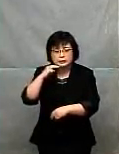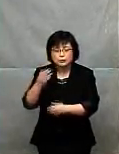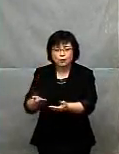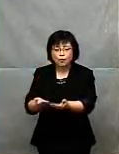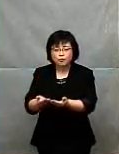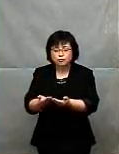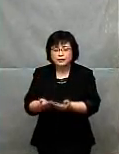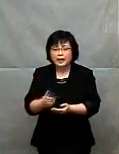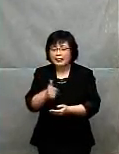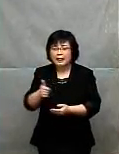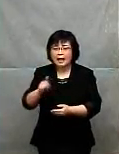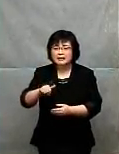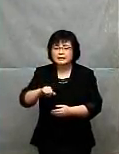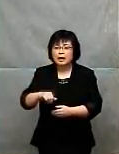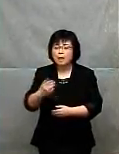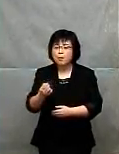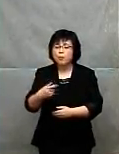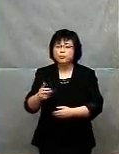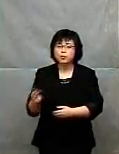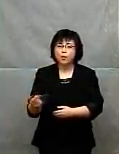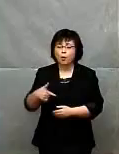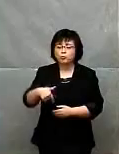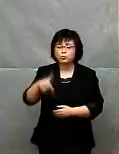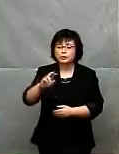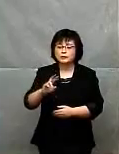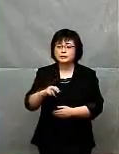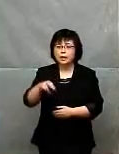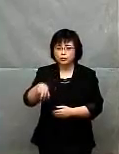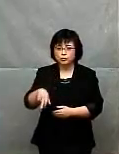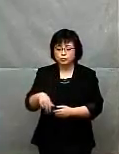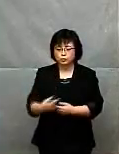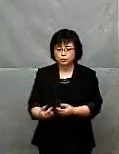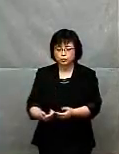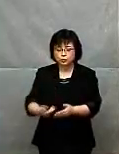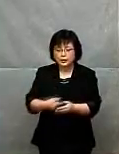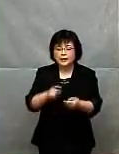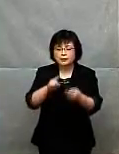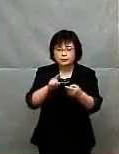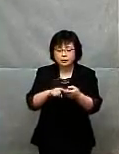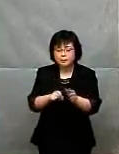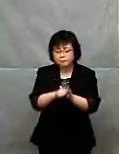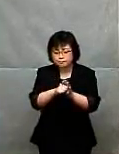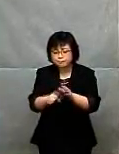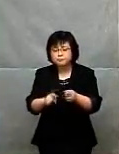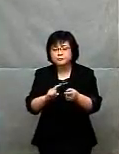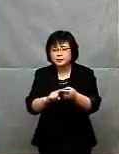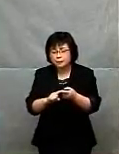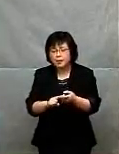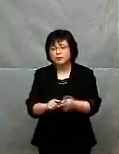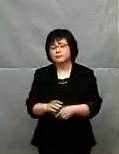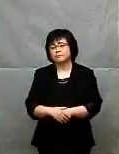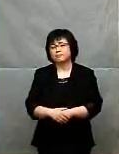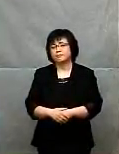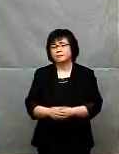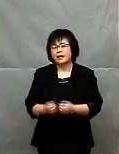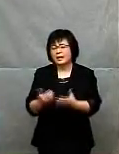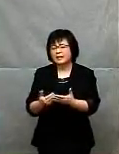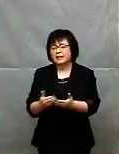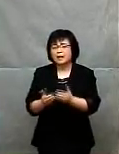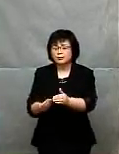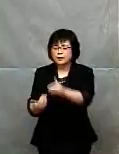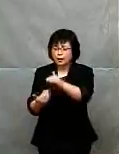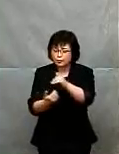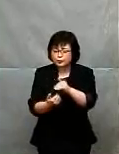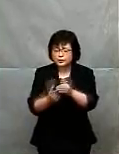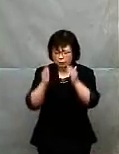のダイヤモンドプリンセスの受け入れに生かすとともに、新たな外航クルーズ船の誘致にもし